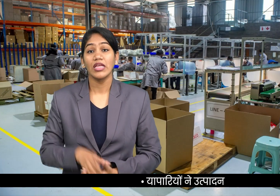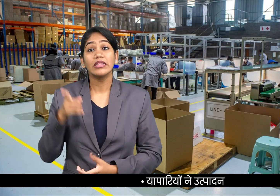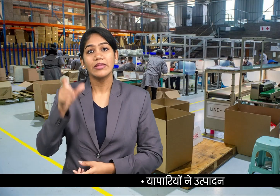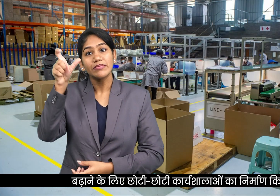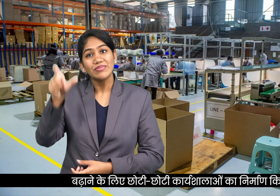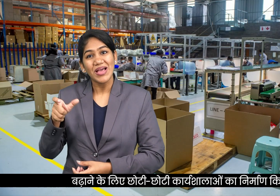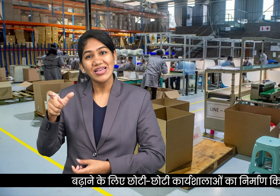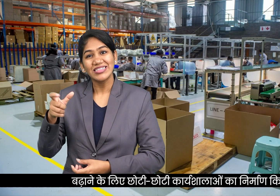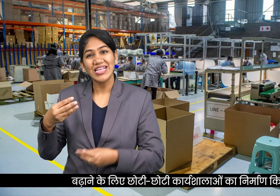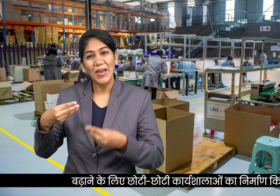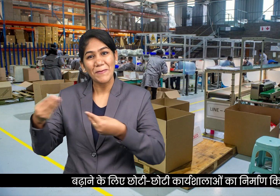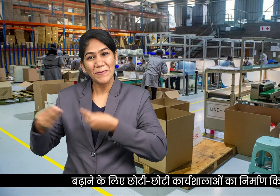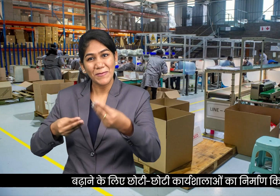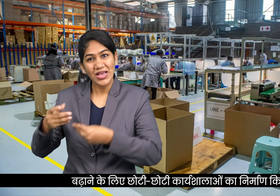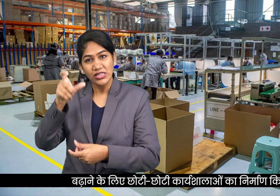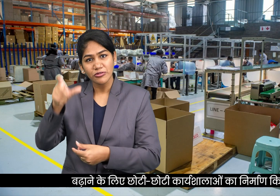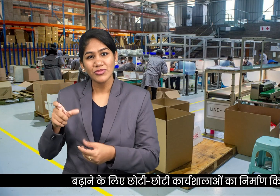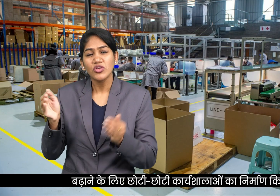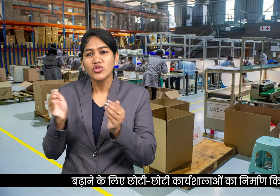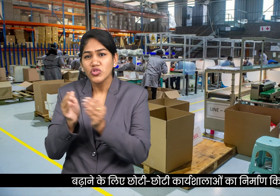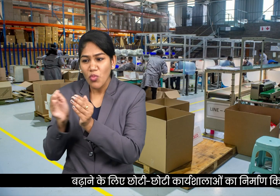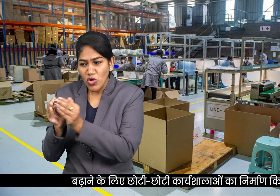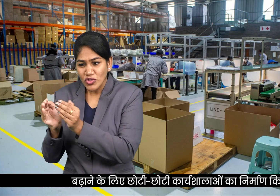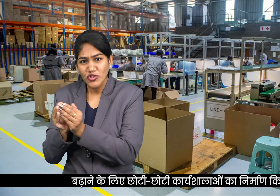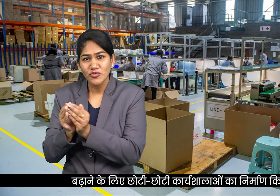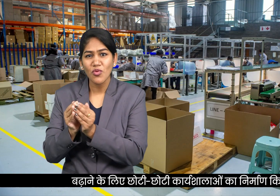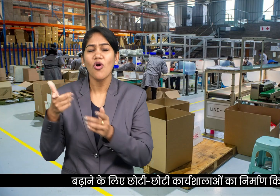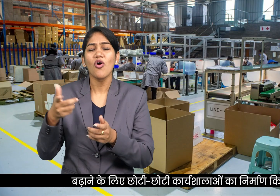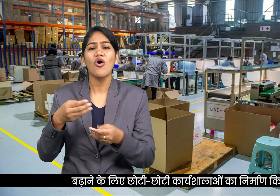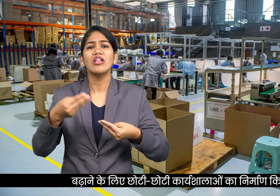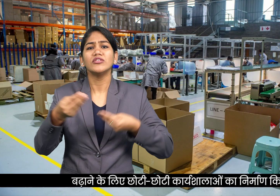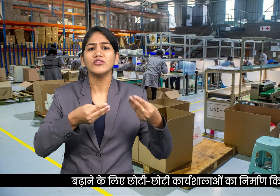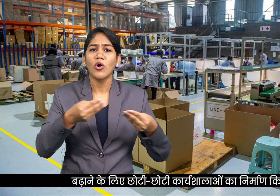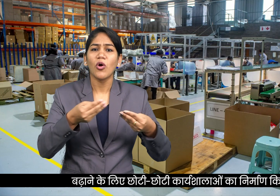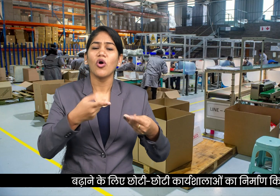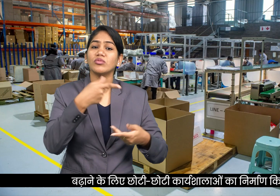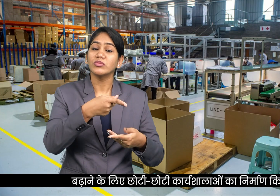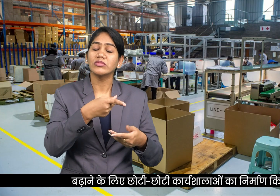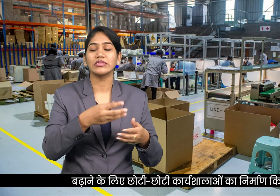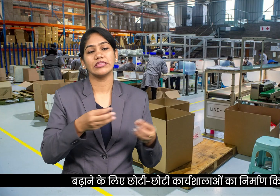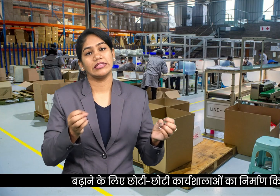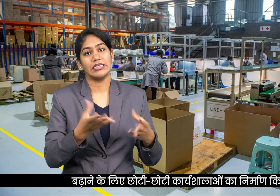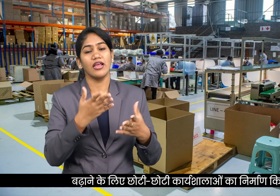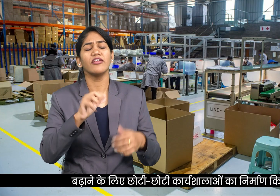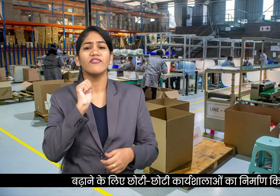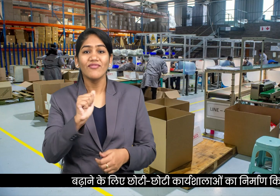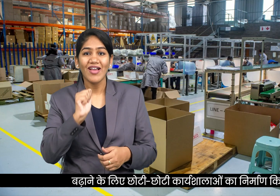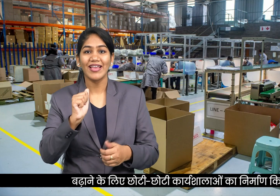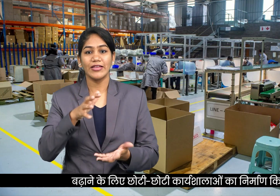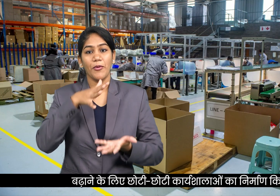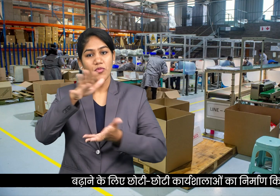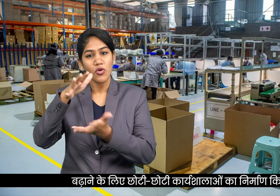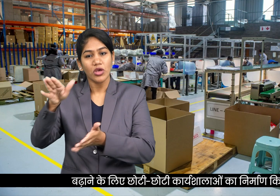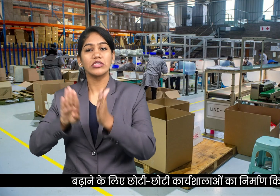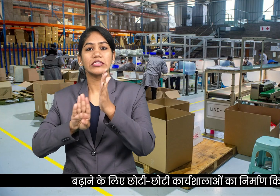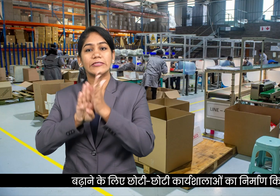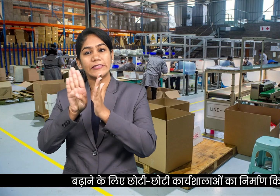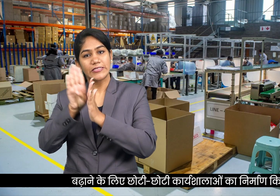व्यापारियों ने उत्पादन बढ़ाने के लिए छोटी छोटी कार्यशालाओं का निर्माण किया।